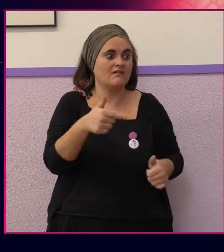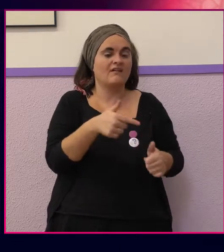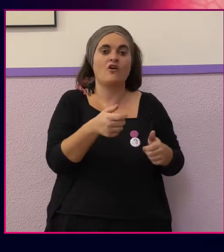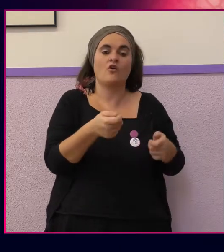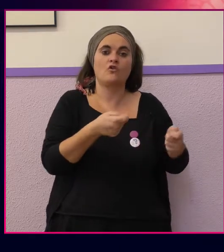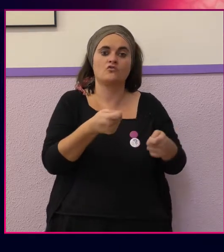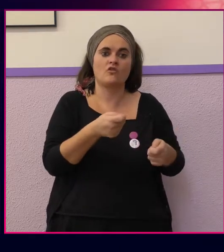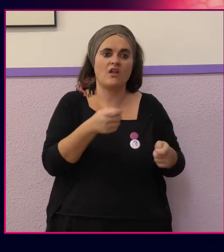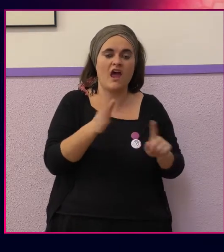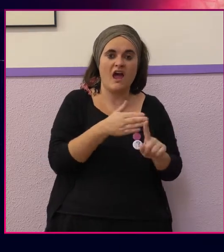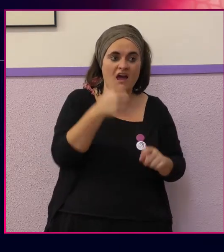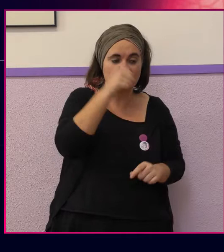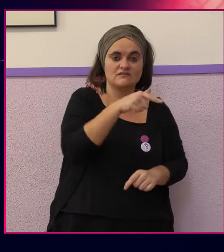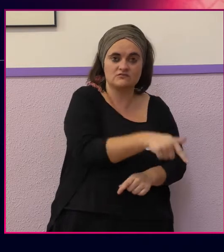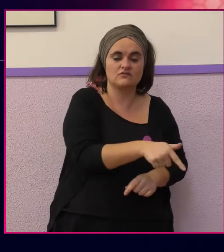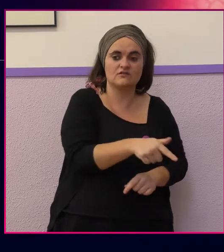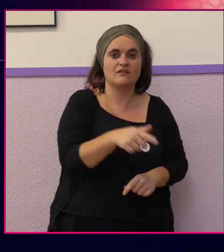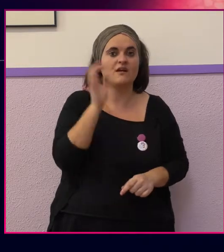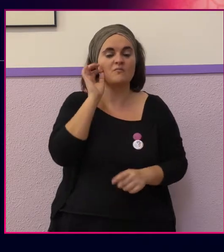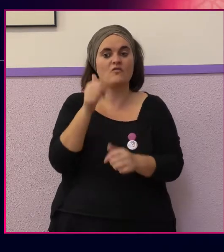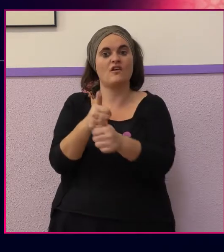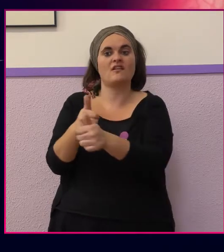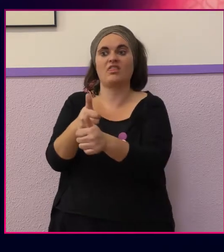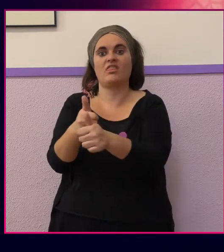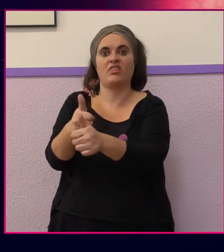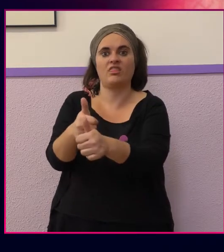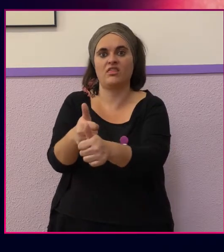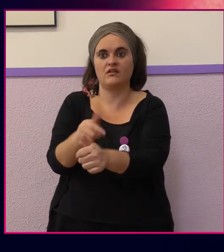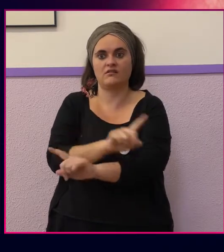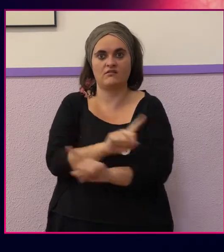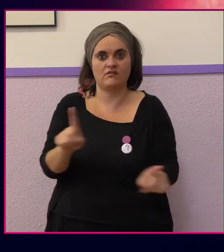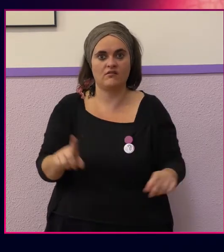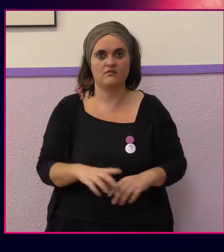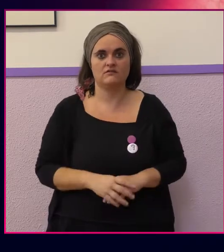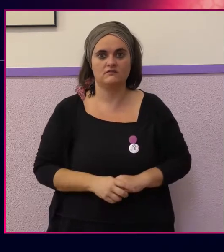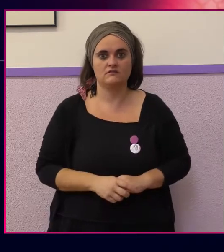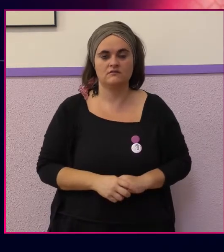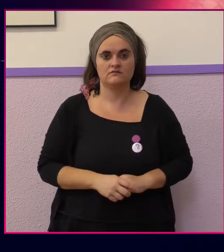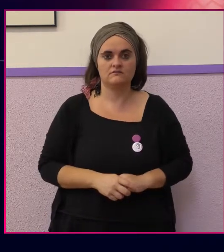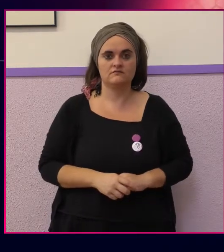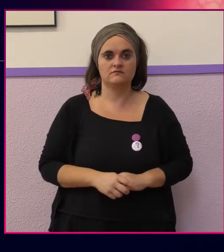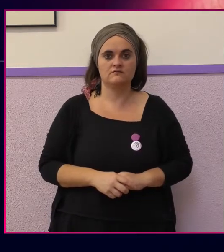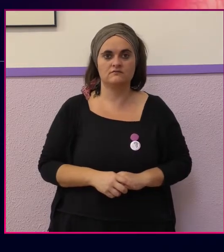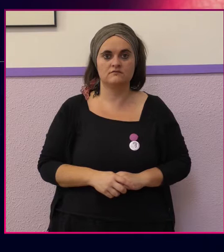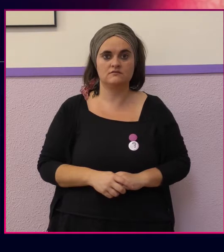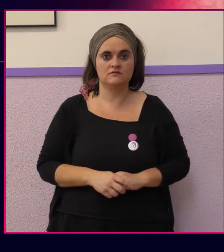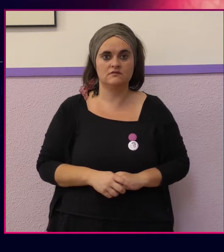gauzatzea. Eta ez salaketa jarri duten emakumeen tutoretzaren bidez.